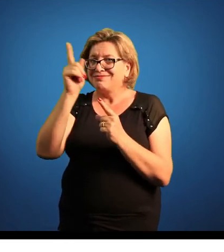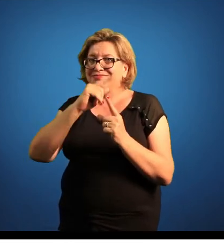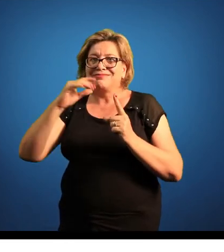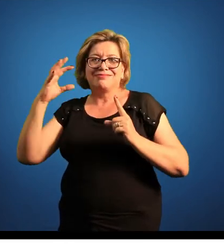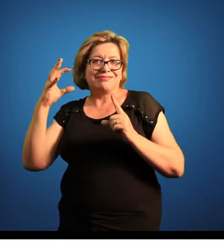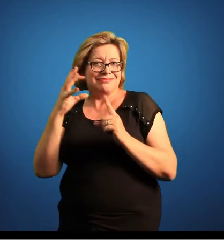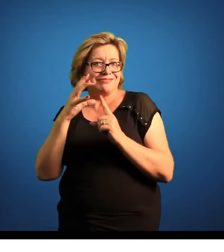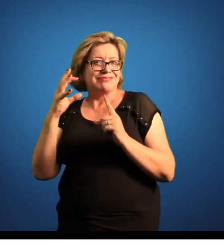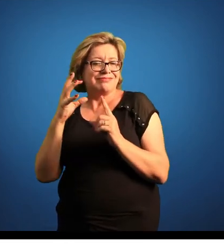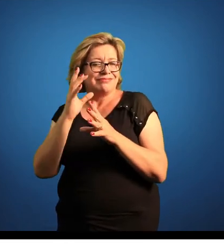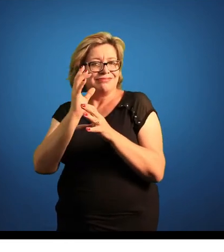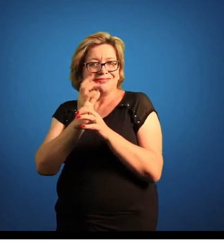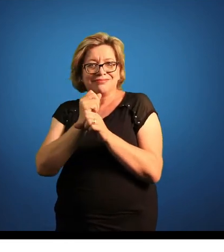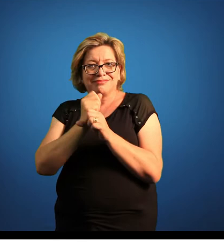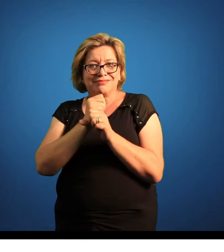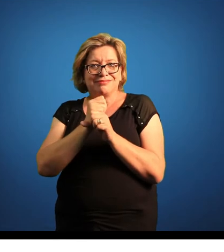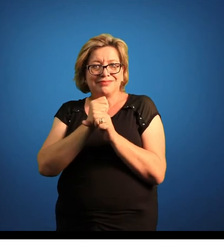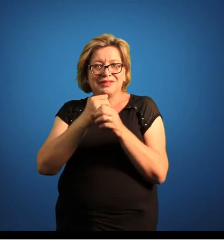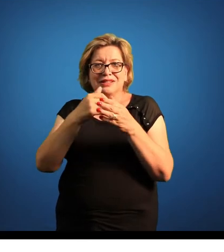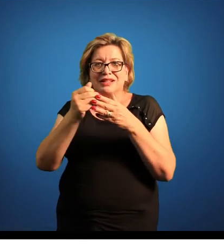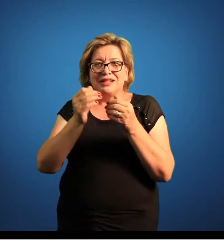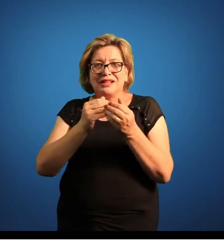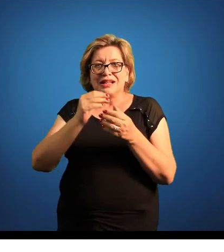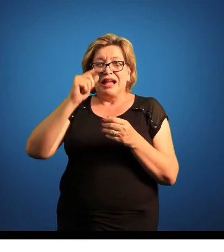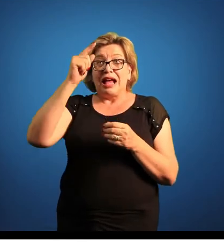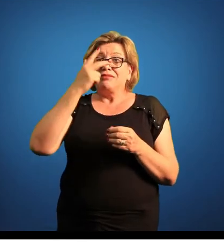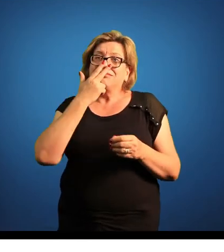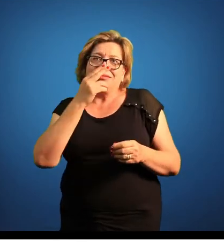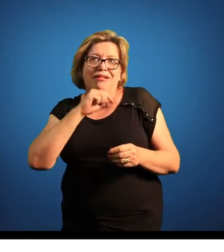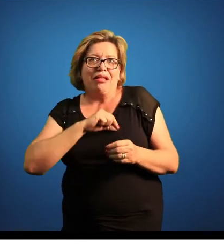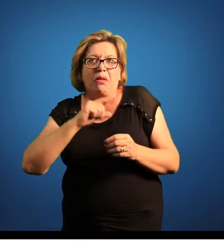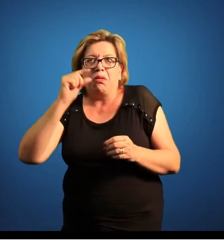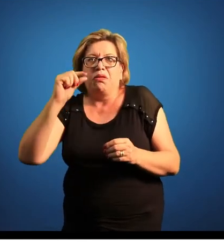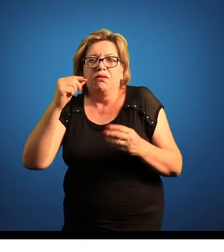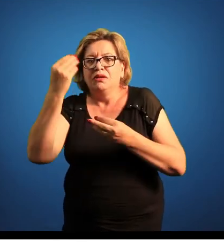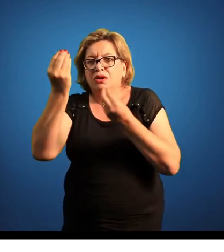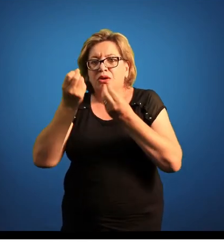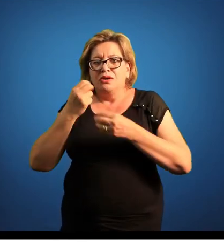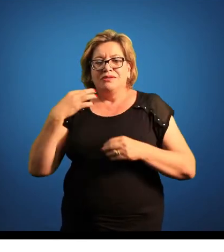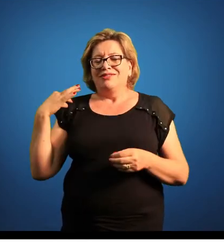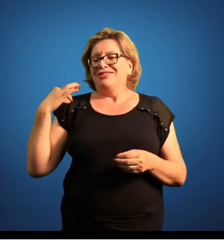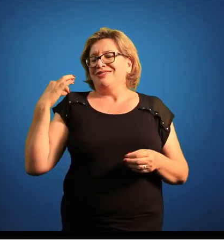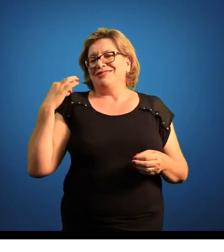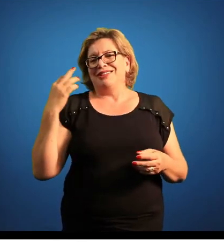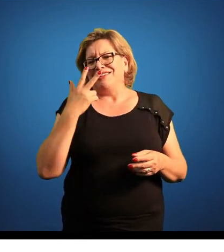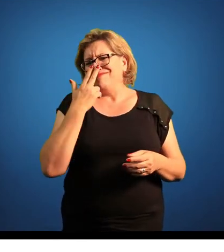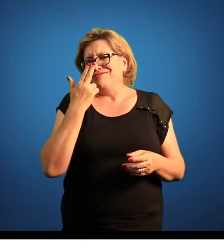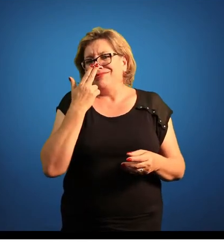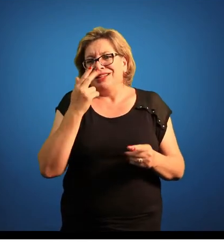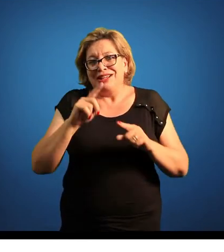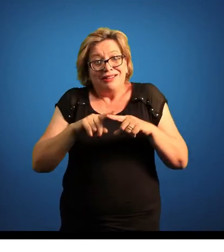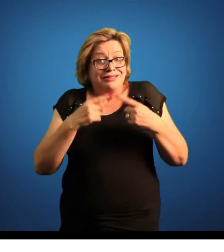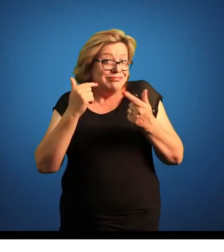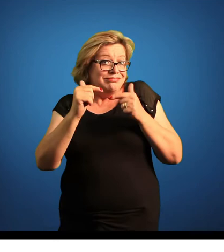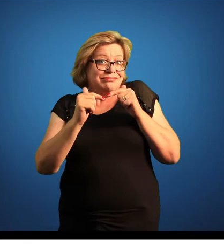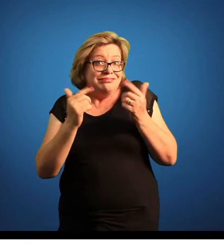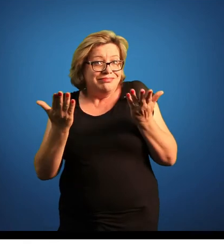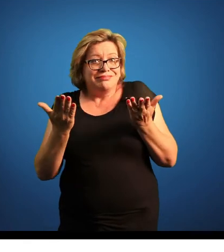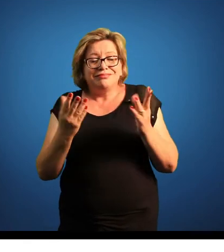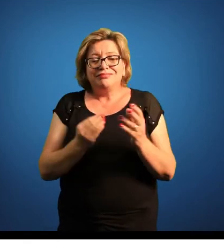no cálculo nem um valor muito baixo, vai pensar que alguém não ganhava nada, era, trabalhava lá de voluntário, não tinha salário, mas ele era funcionário